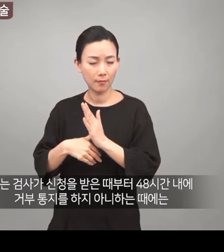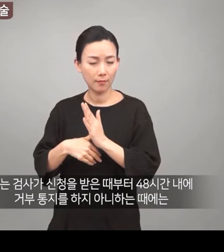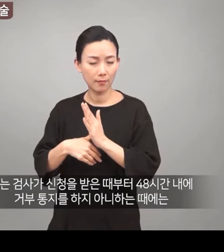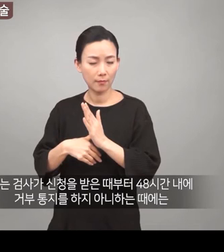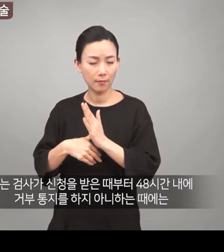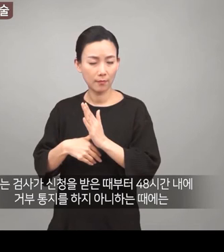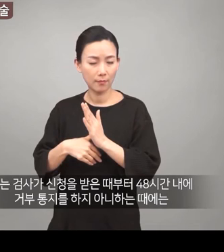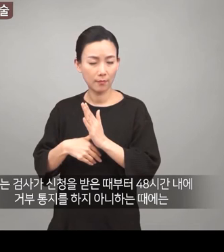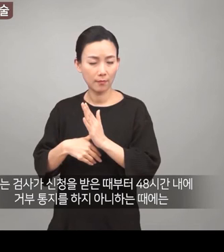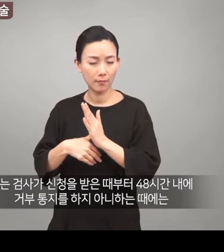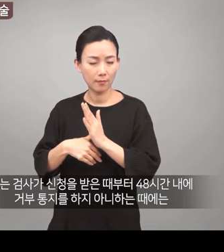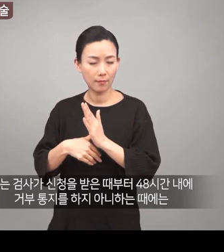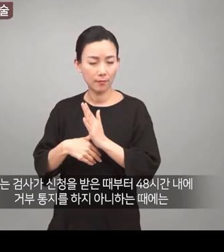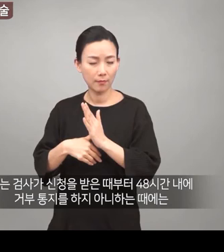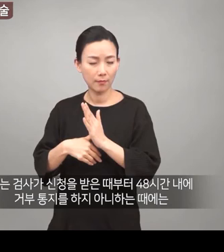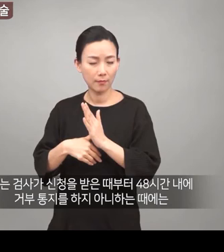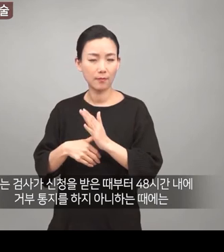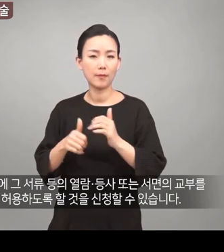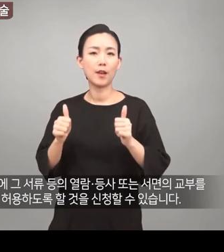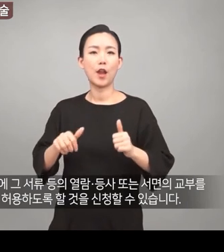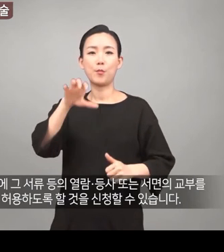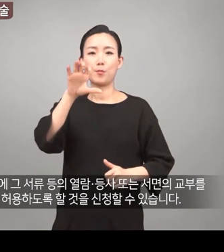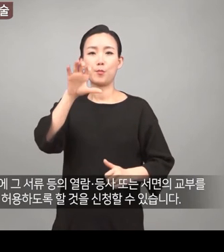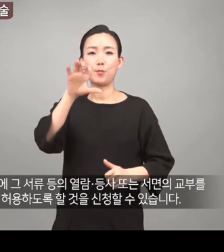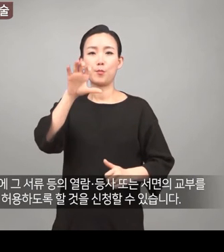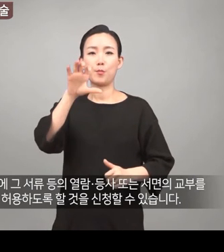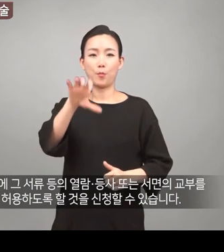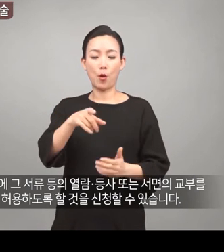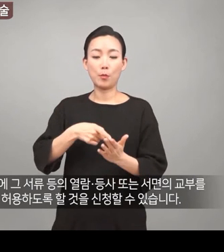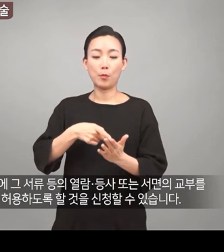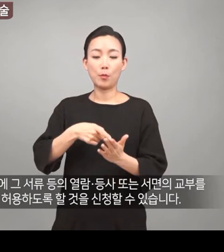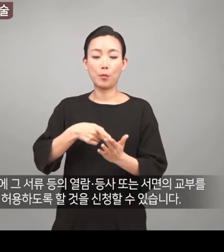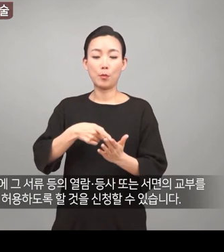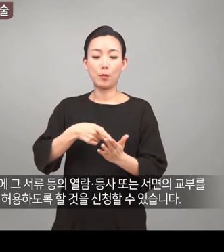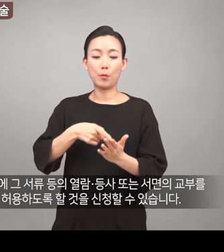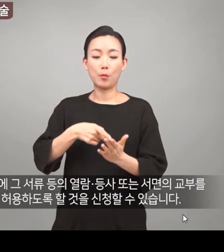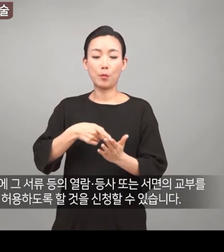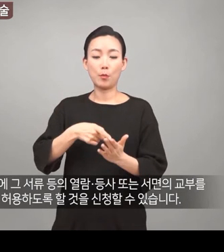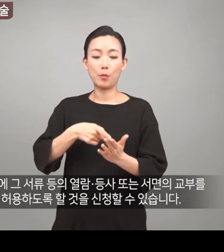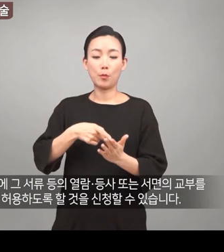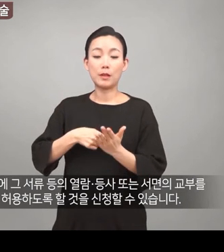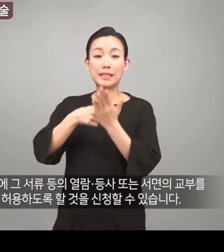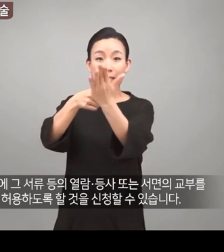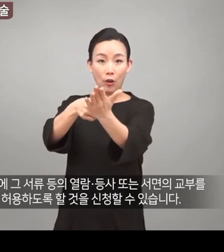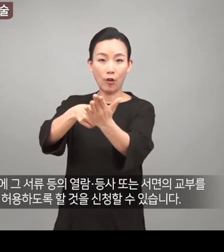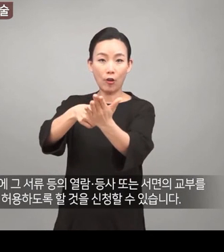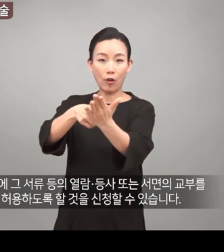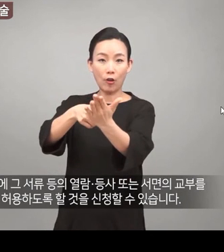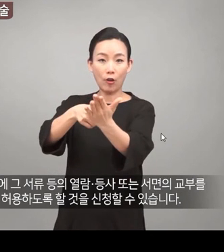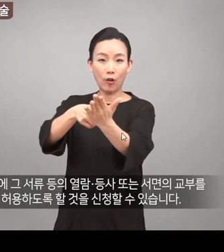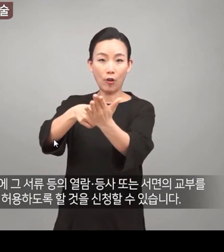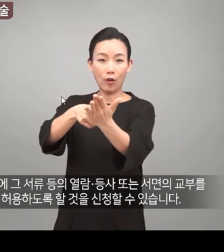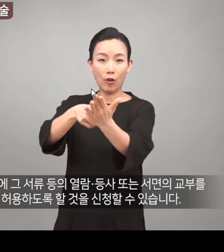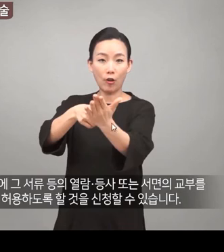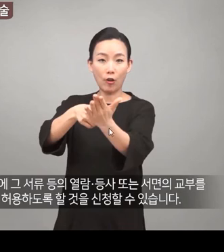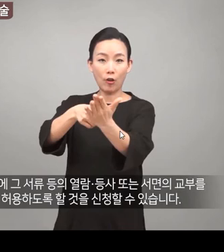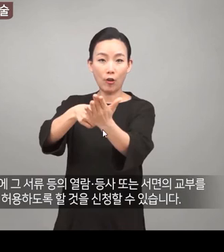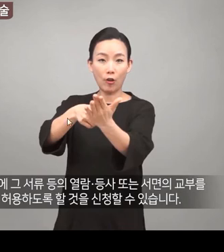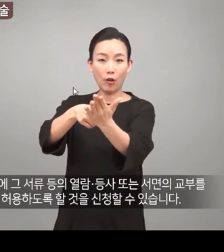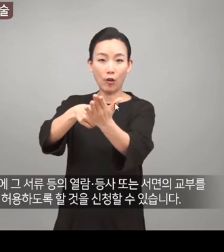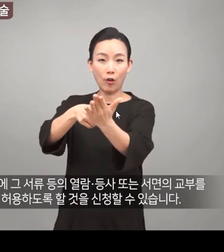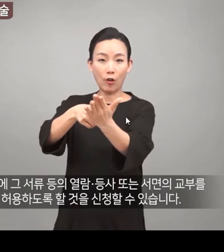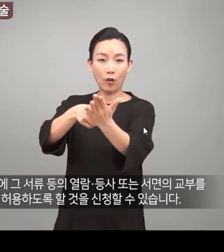그러니까 하지 아니한 경우 법원 설정하셨고 법원에 신청을 해요.